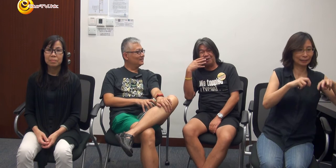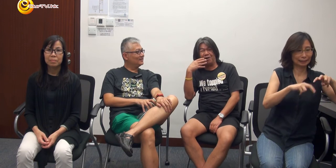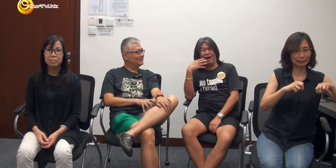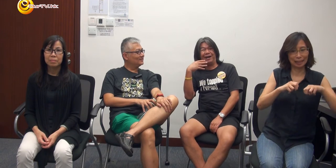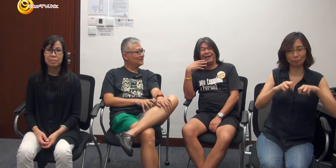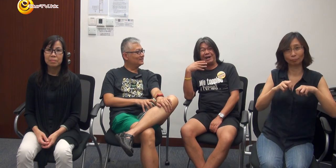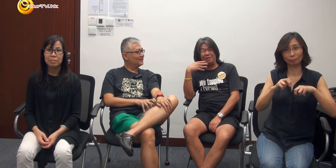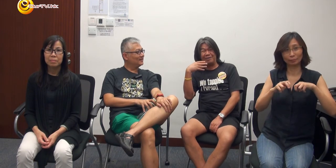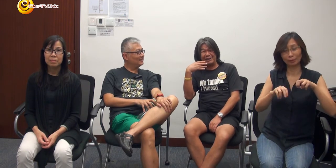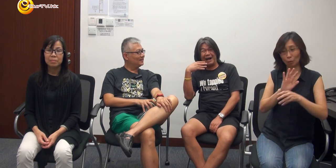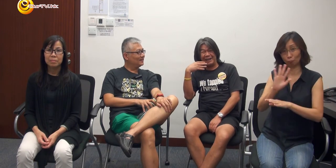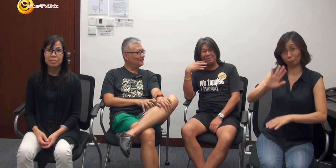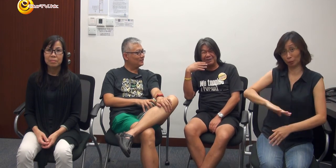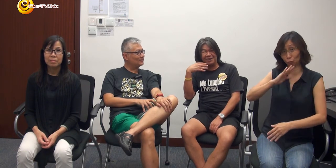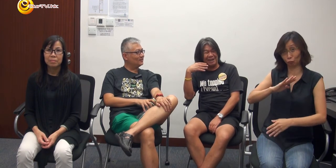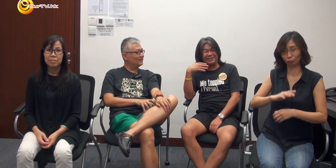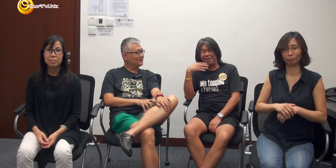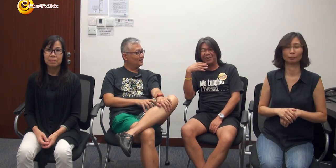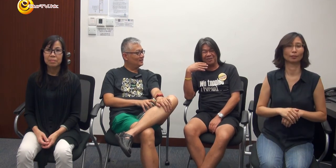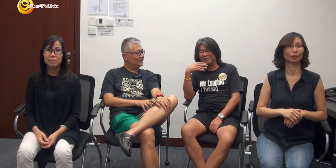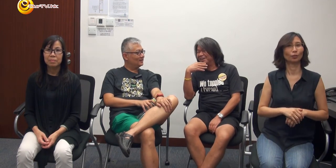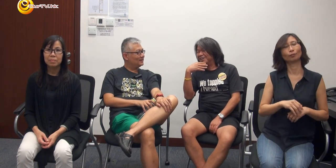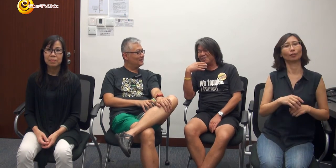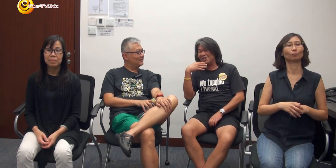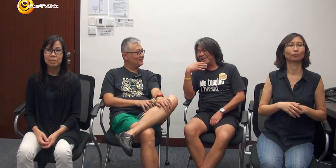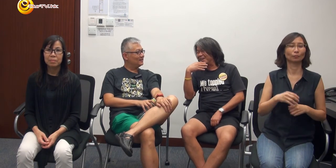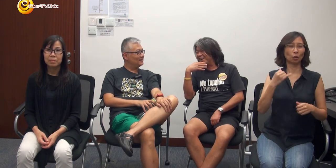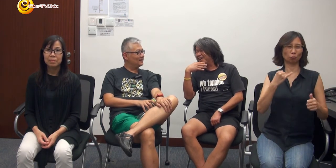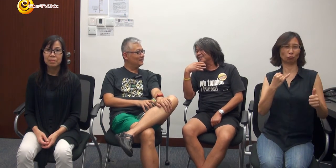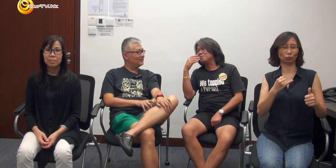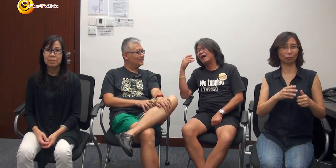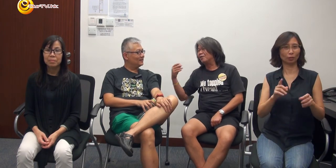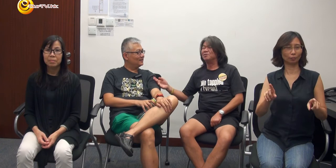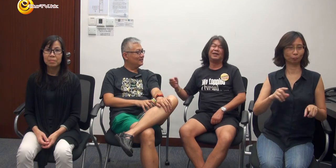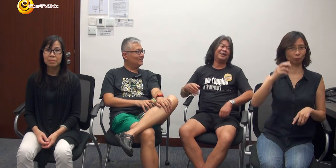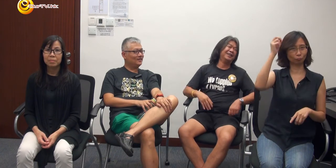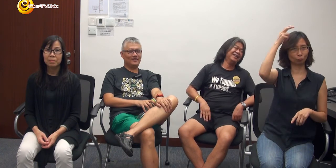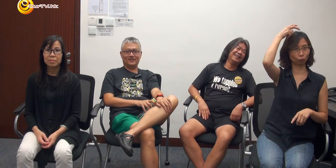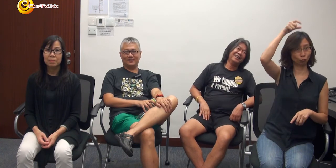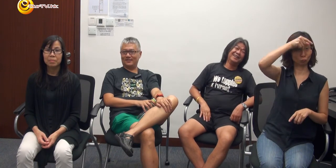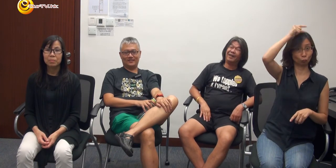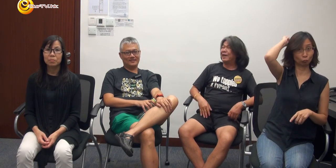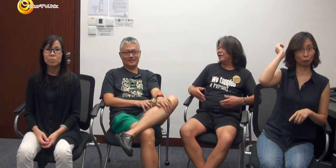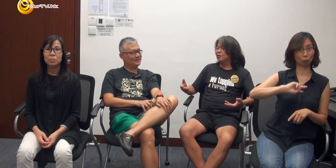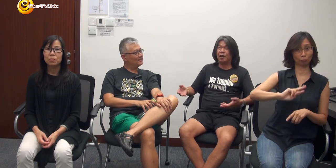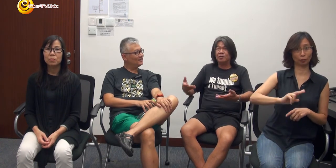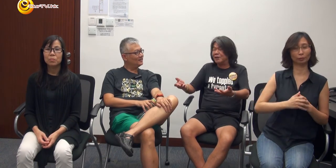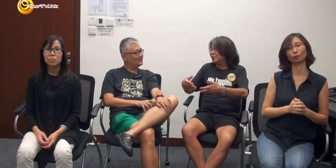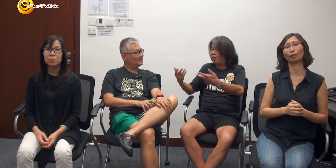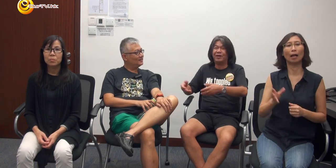哇！各話個茶找不足，之後咒我同董建華一樣咁抄噶嘛。 哦， 聽完之後都費事講啊！